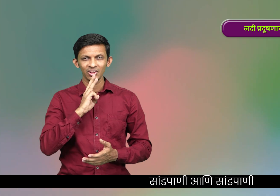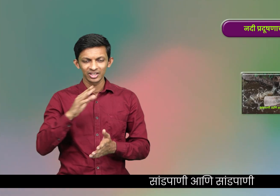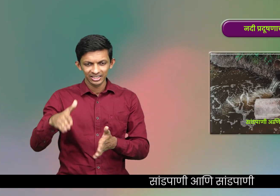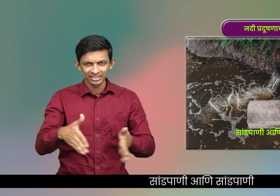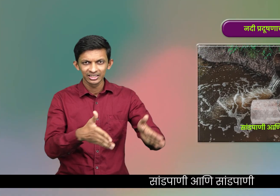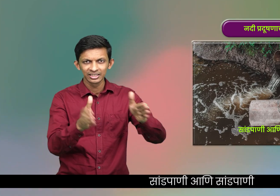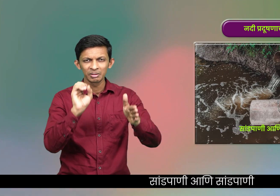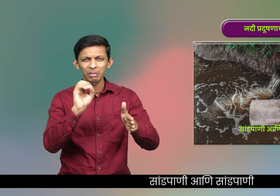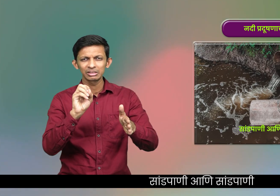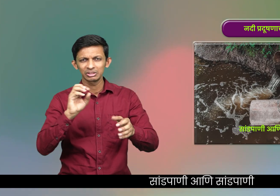सांडपाणी आणि सांडपाणी,